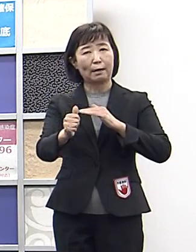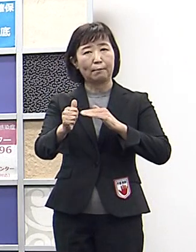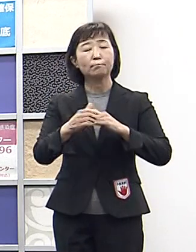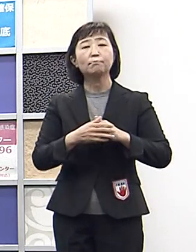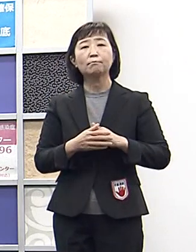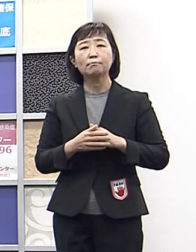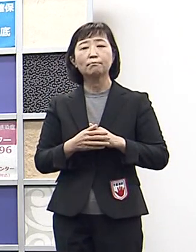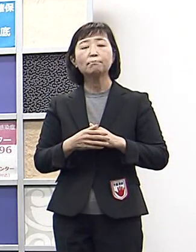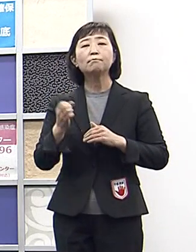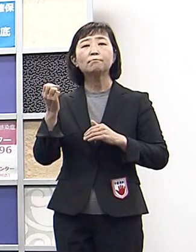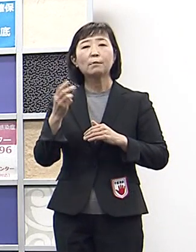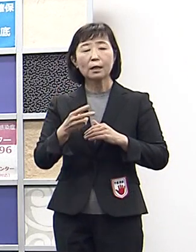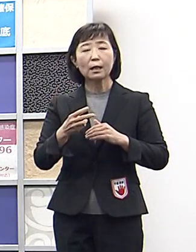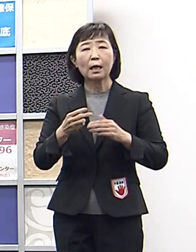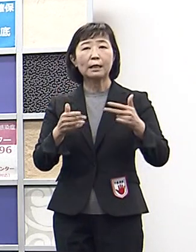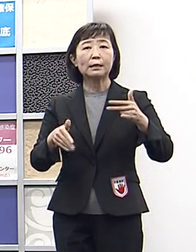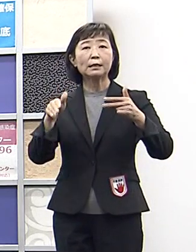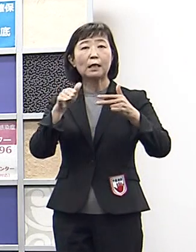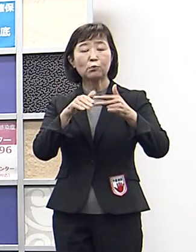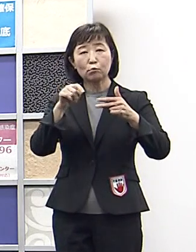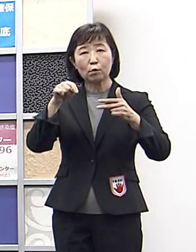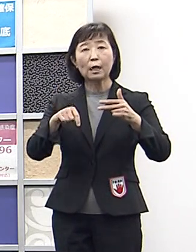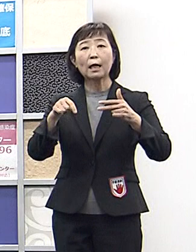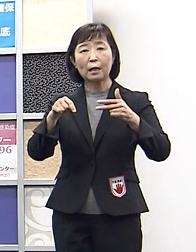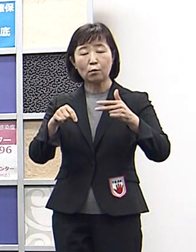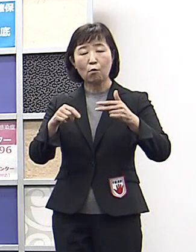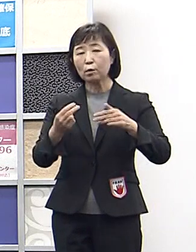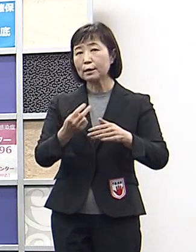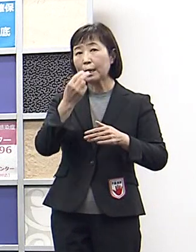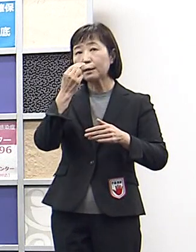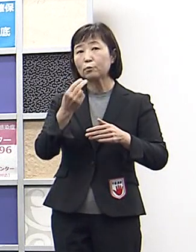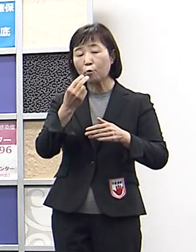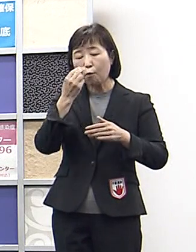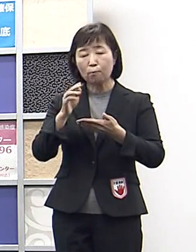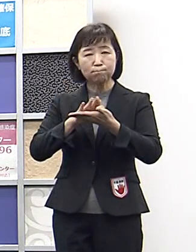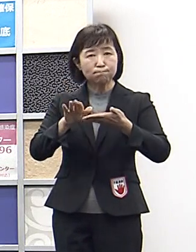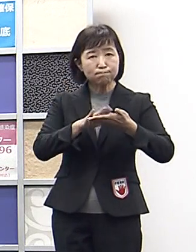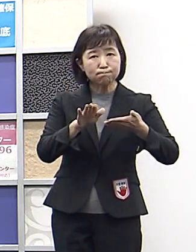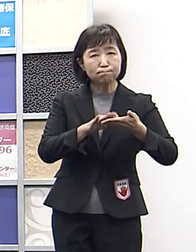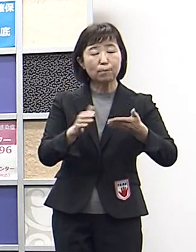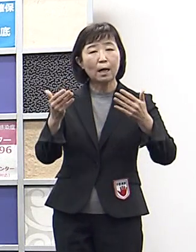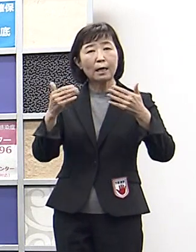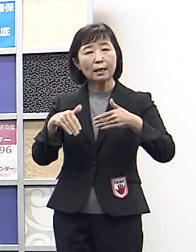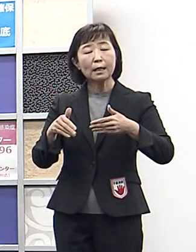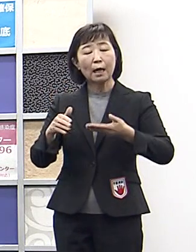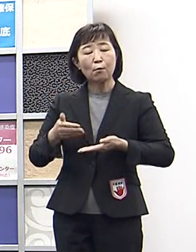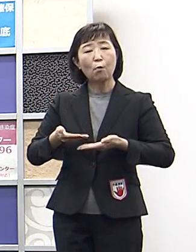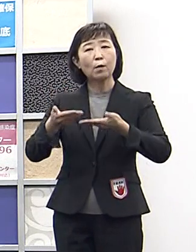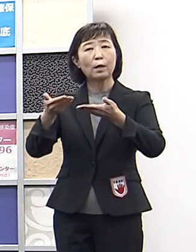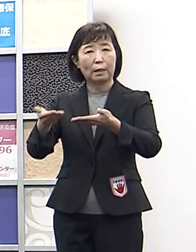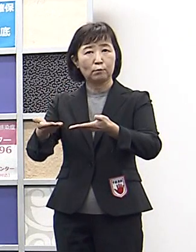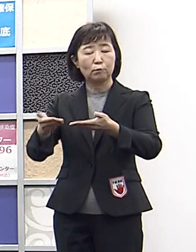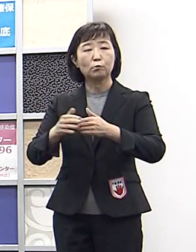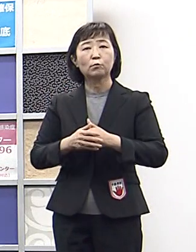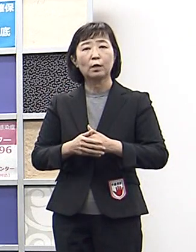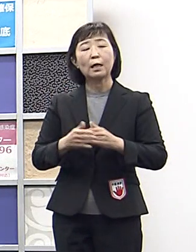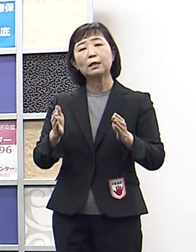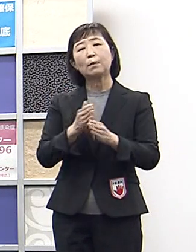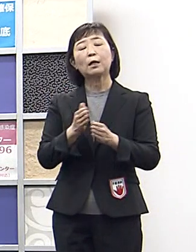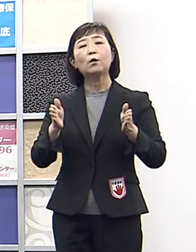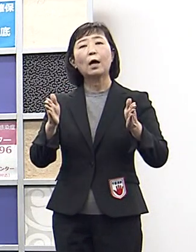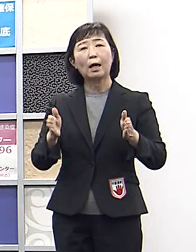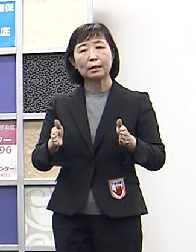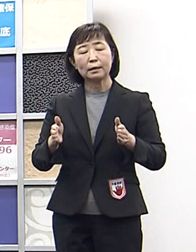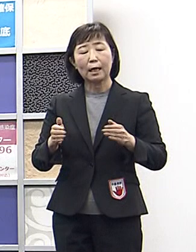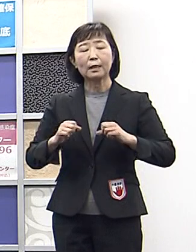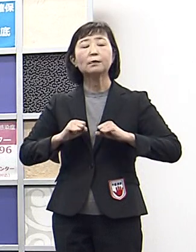を円滑に実施するための算出脳出勤の貸し出しや施設に対する医療経費の助成などを当面の間継続し